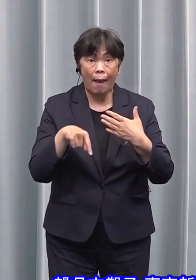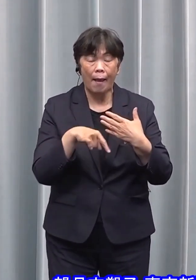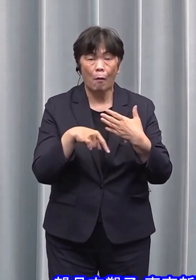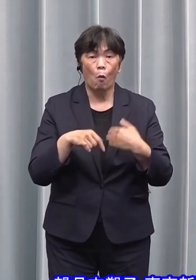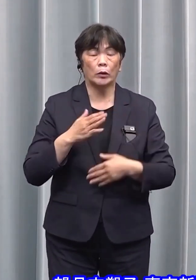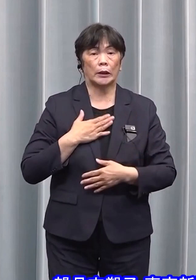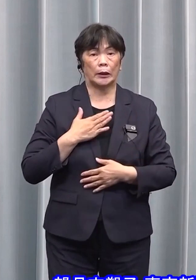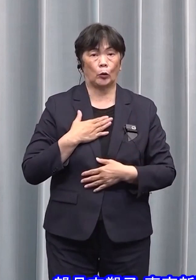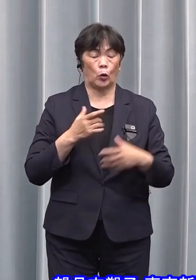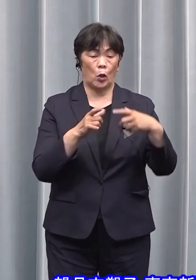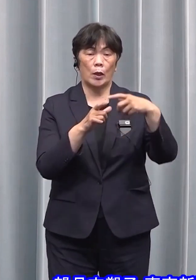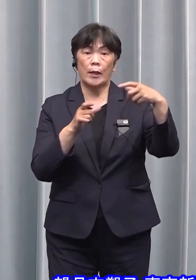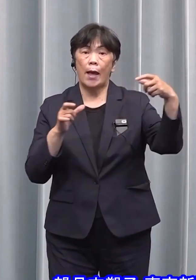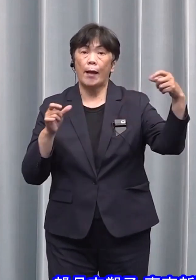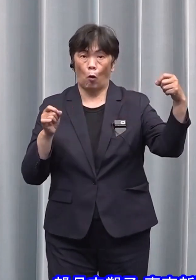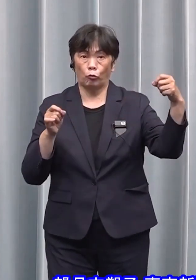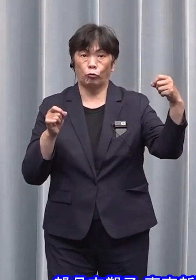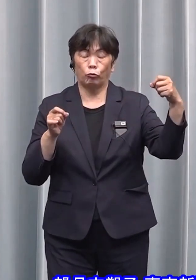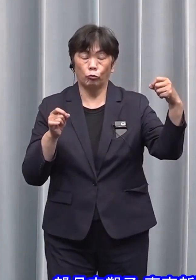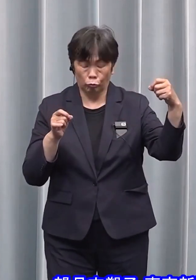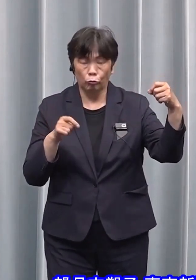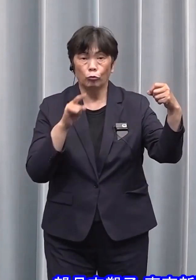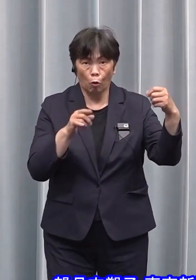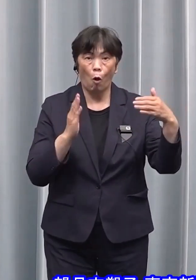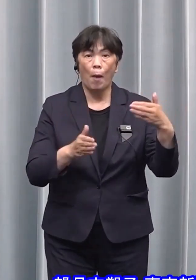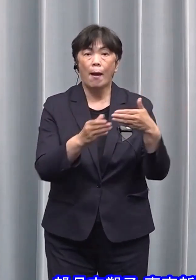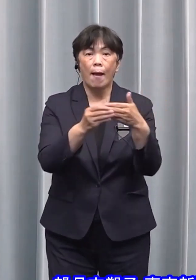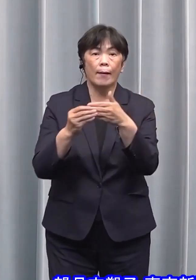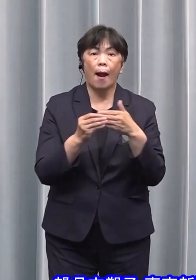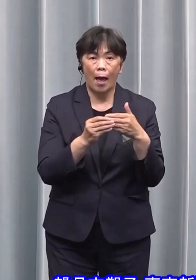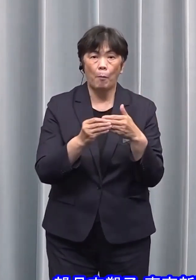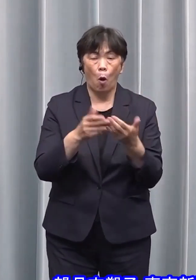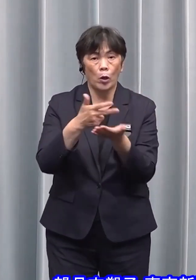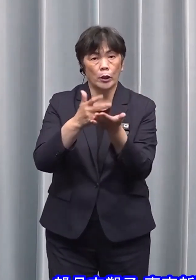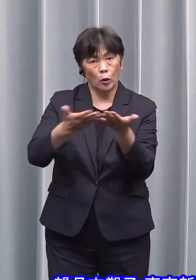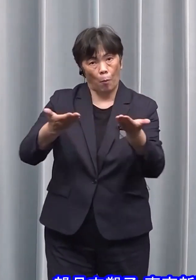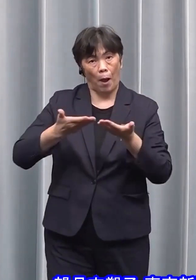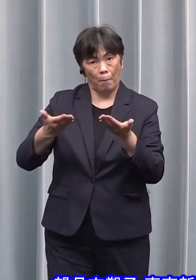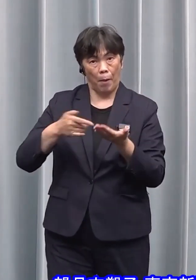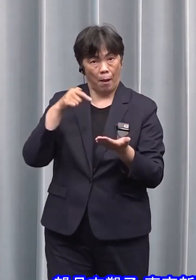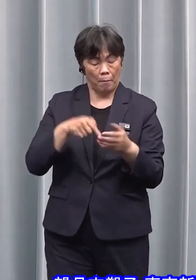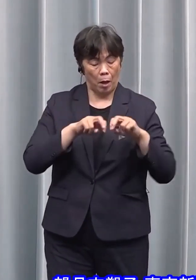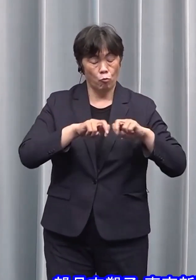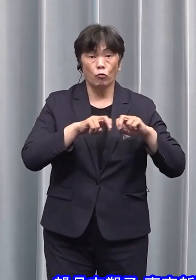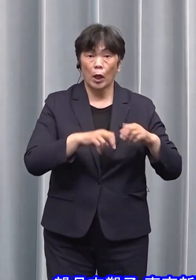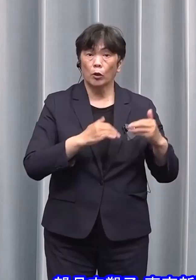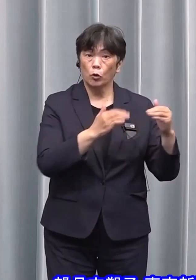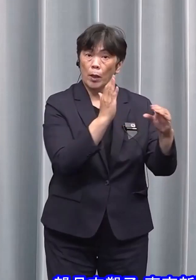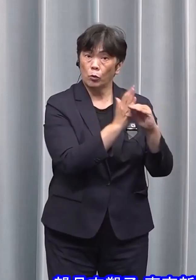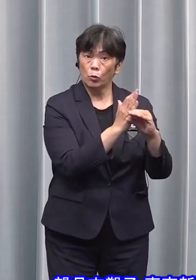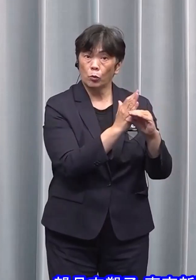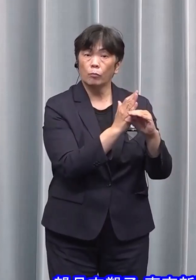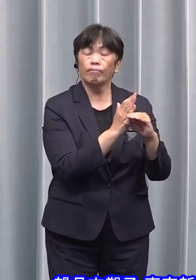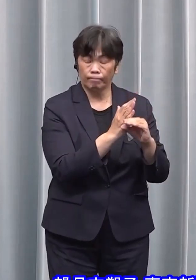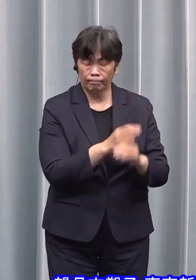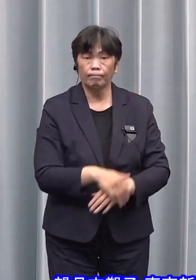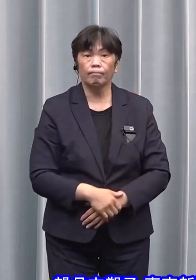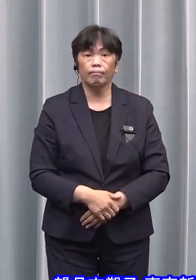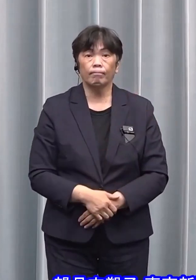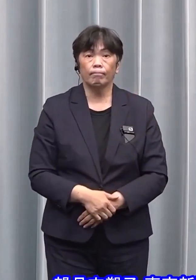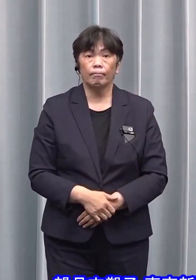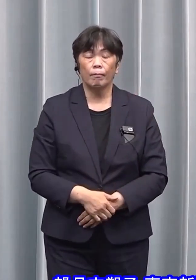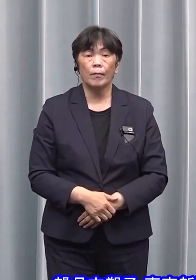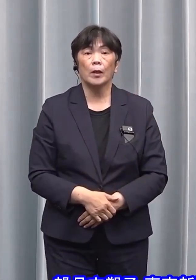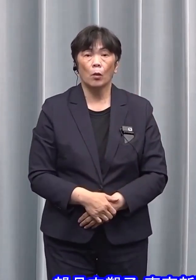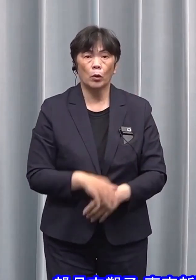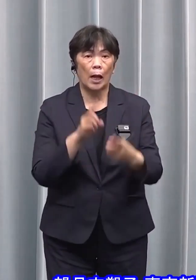国弁連からも資料や情報提供をいただき分析を進めているところと承知をしております。こう